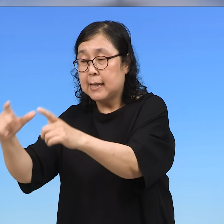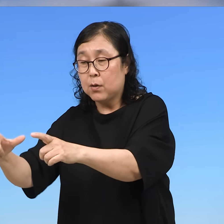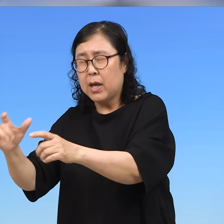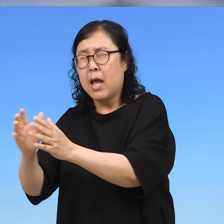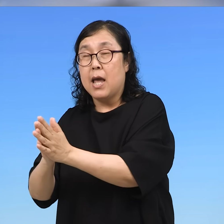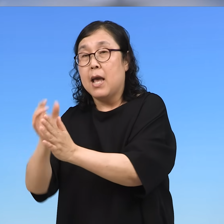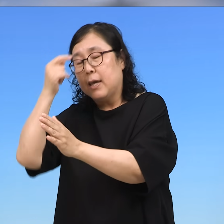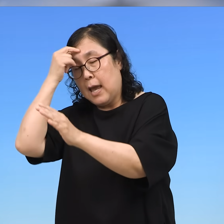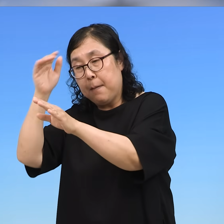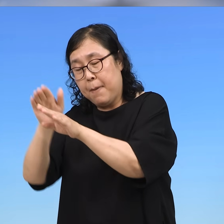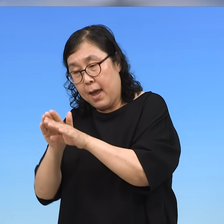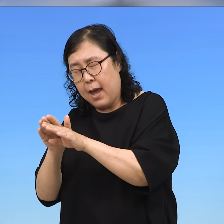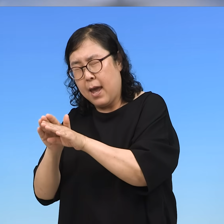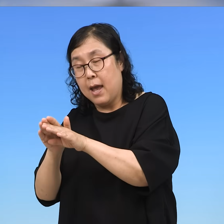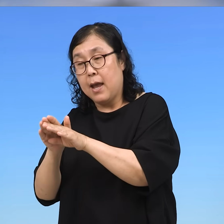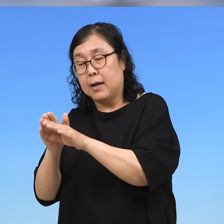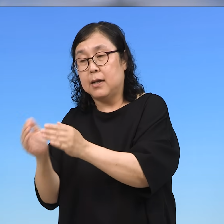거거든요.